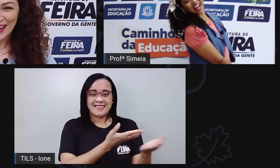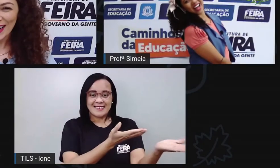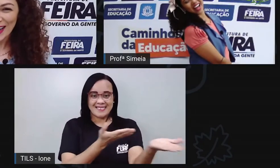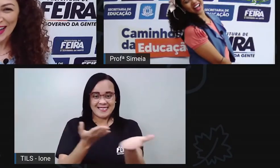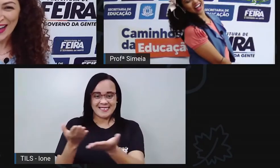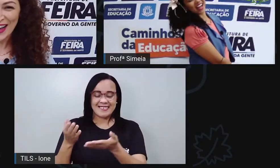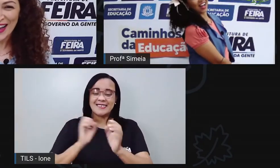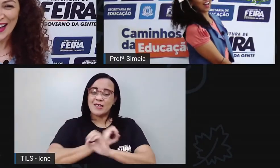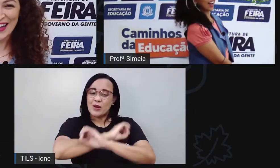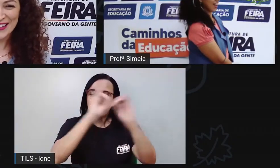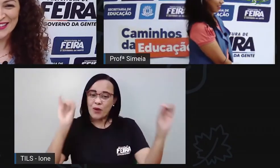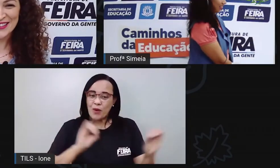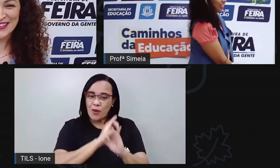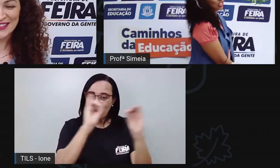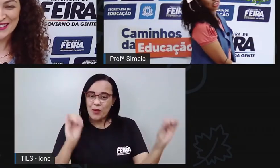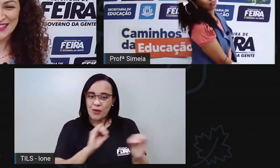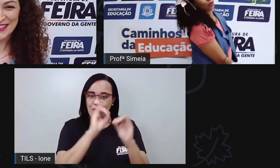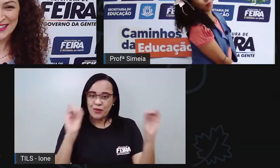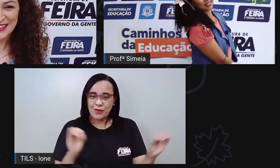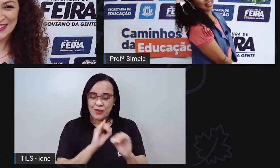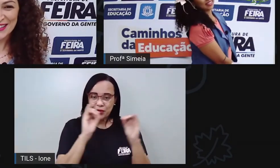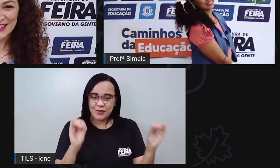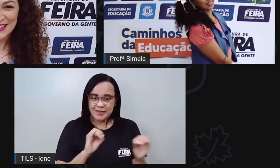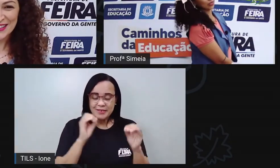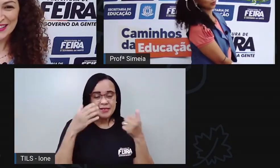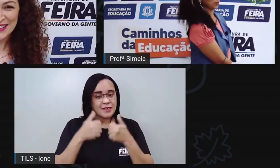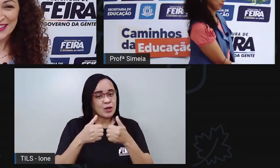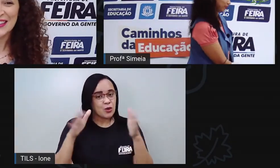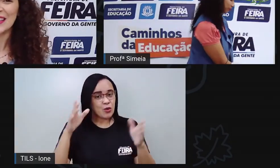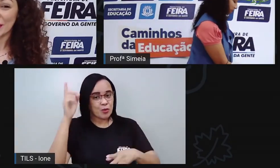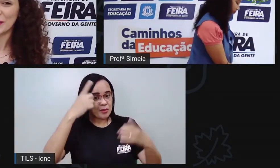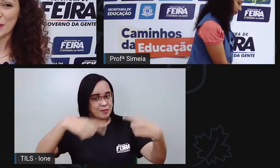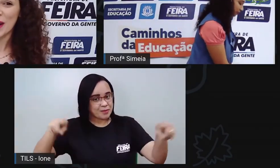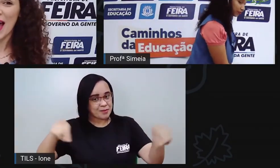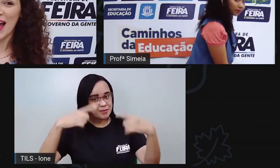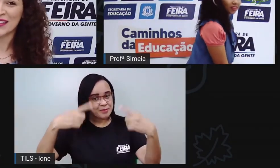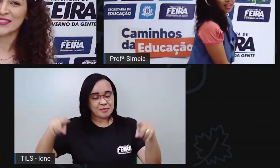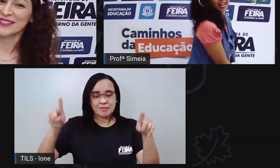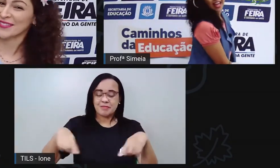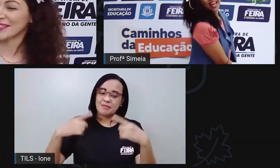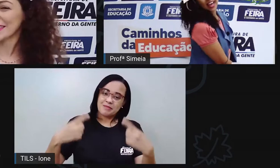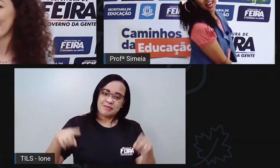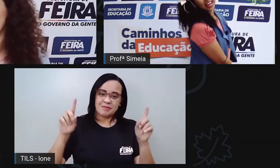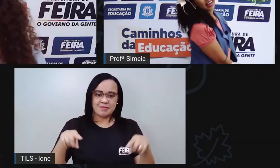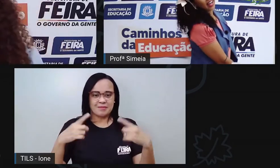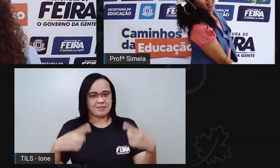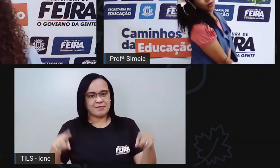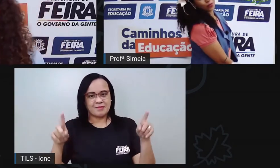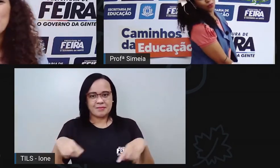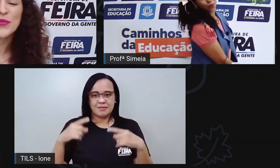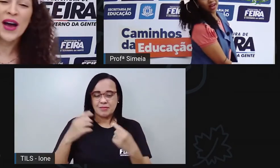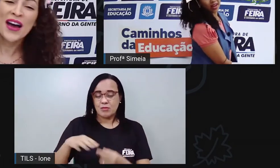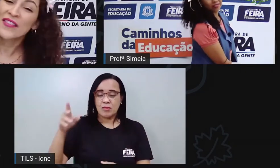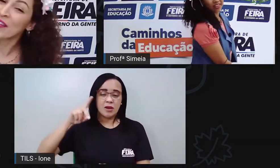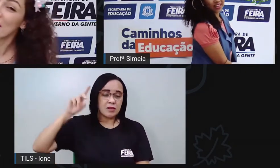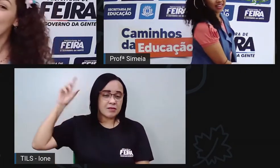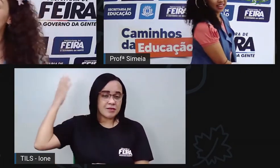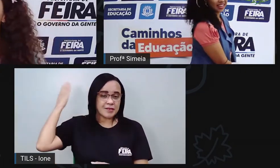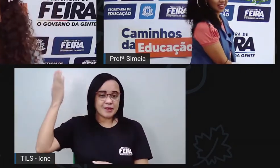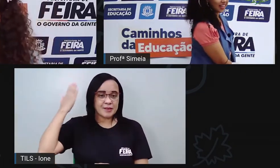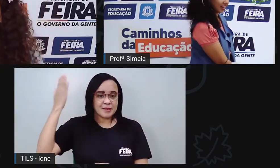aqui. Olá! Já vou começar cantando. Vamos lá. Era